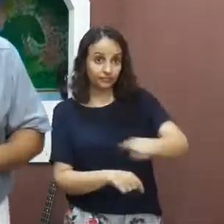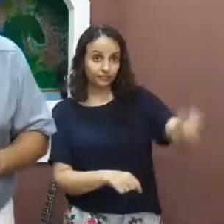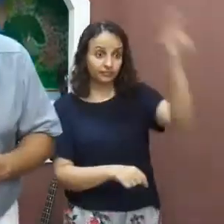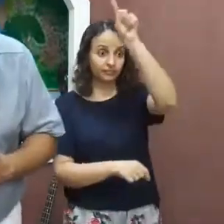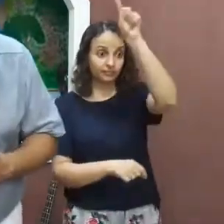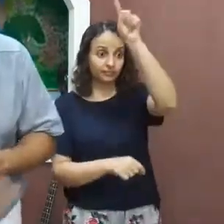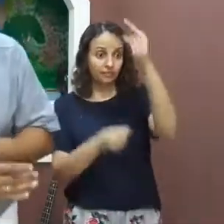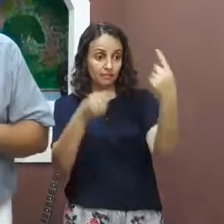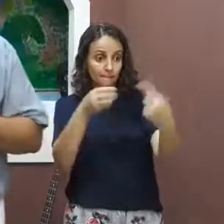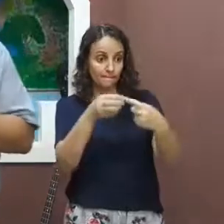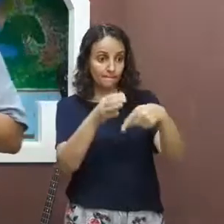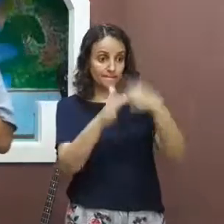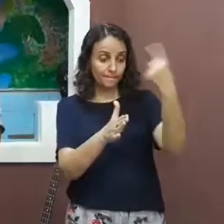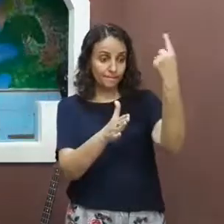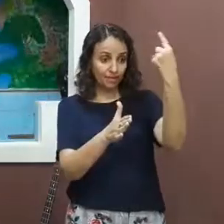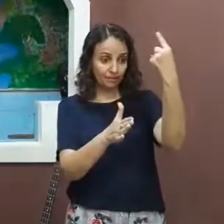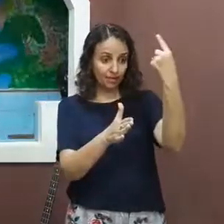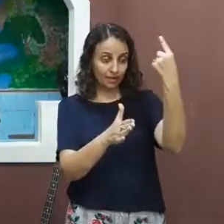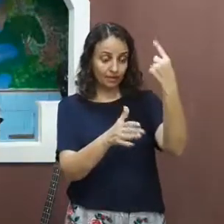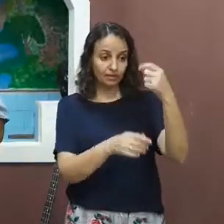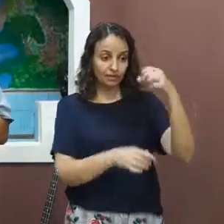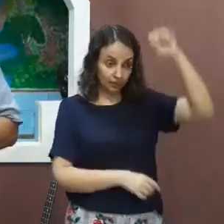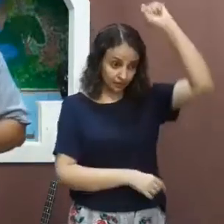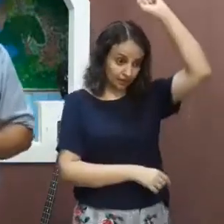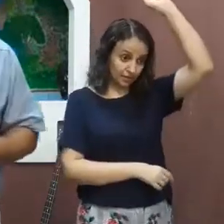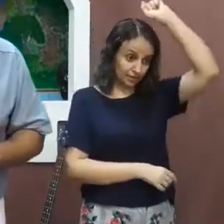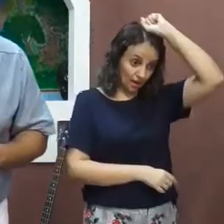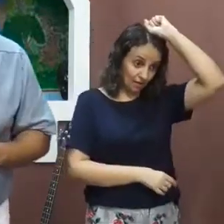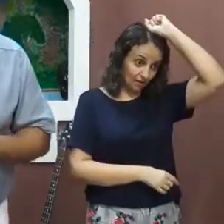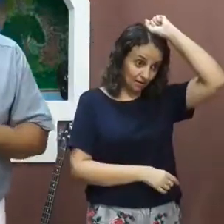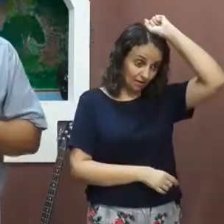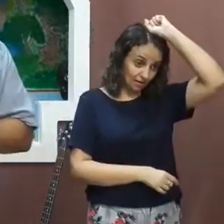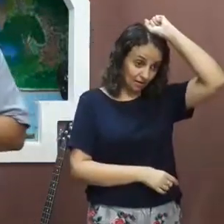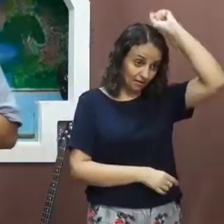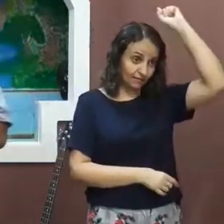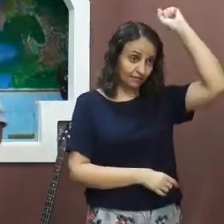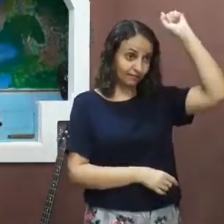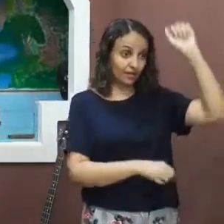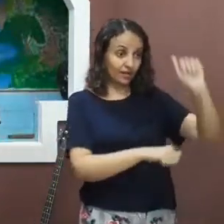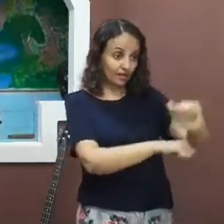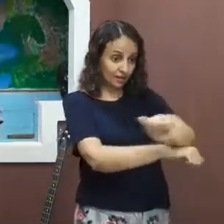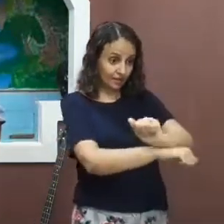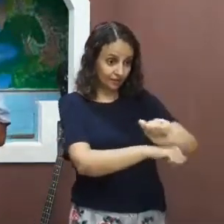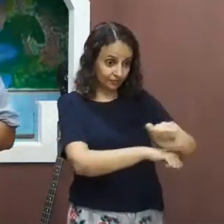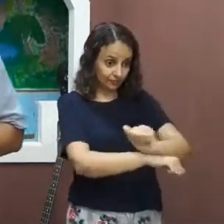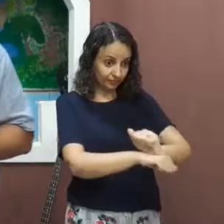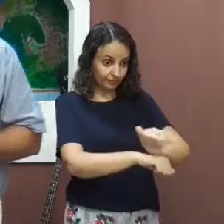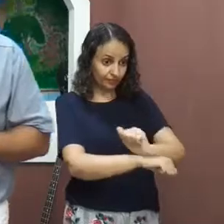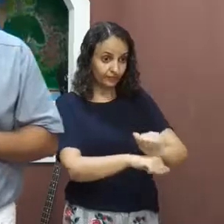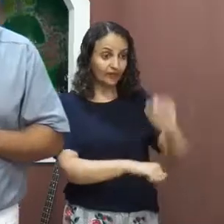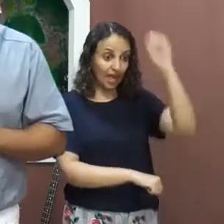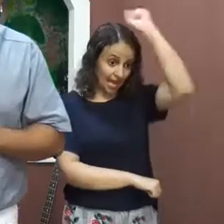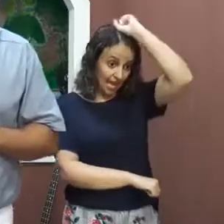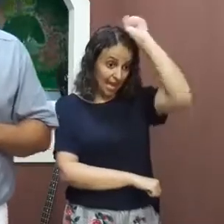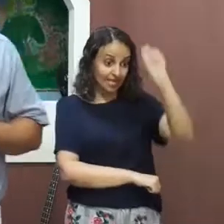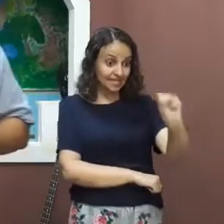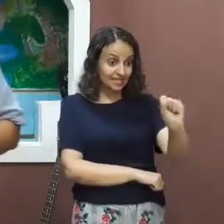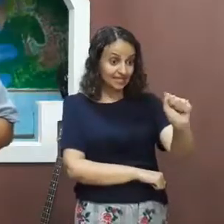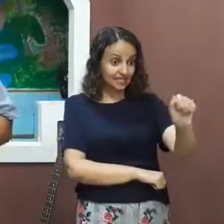ver Sara e Abrão, que depois se torna Abraão.